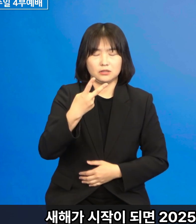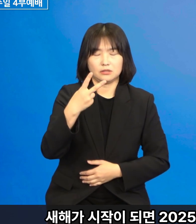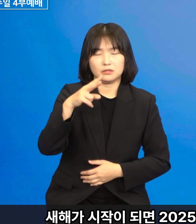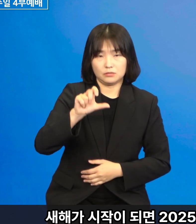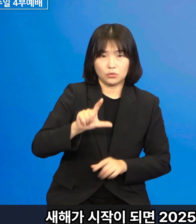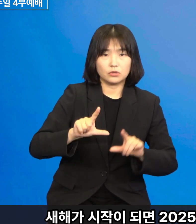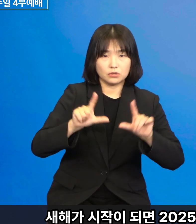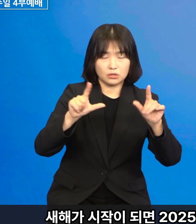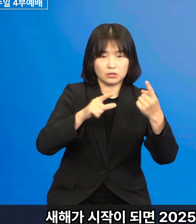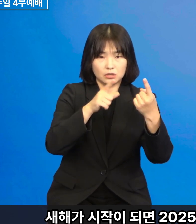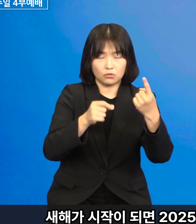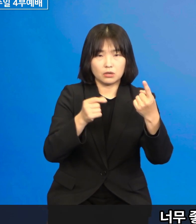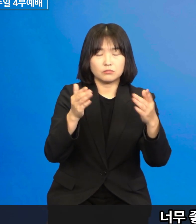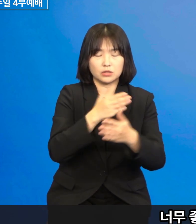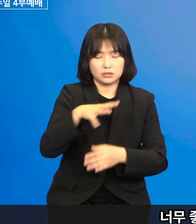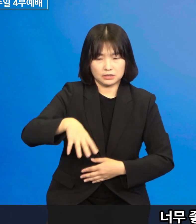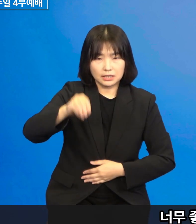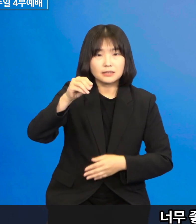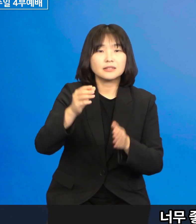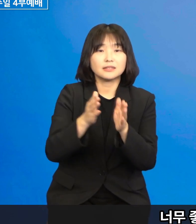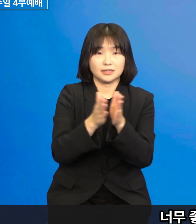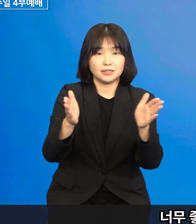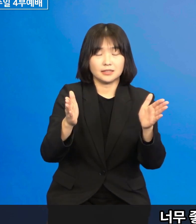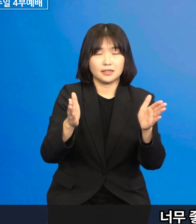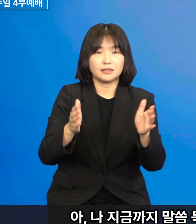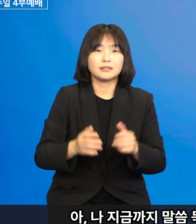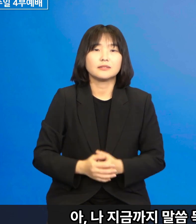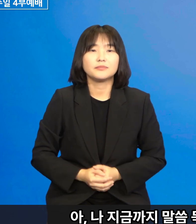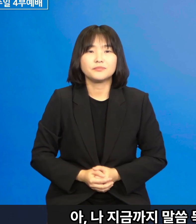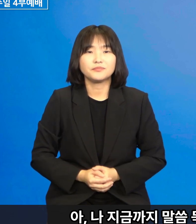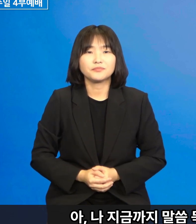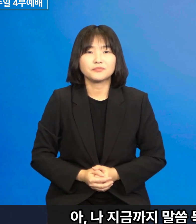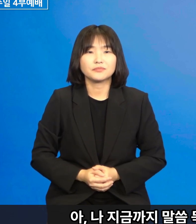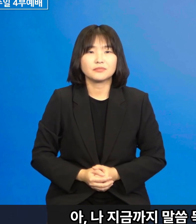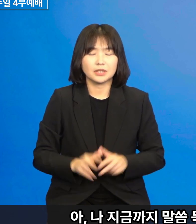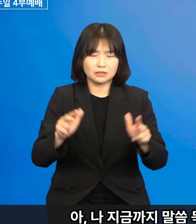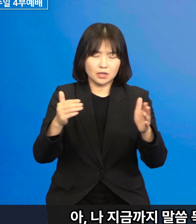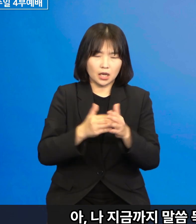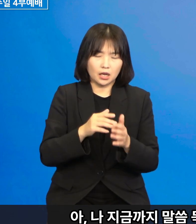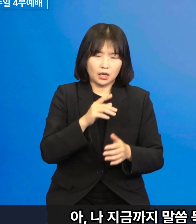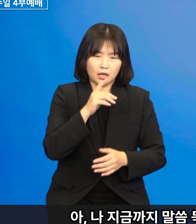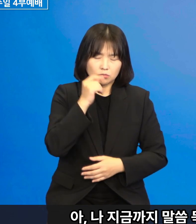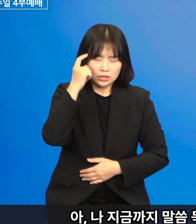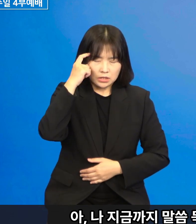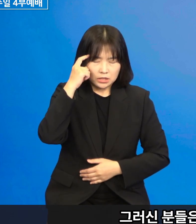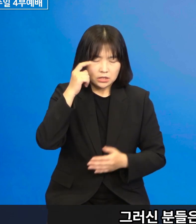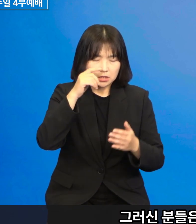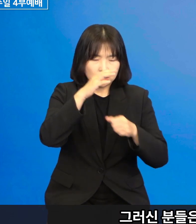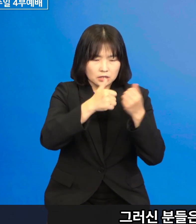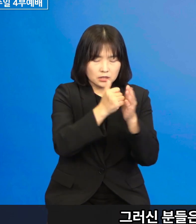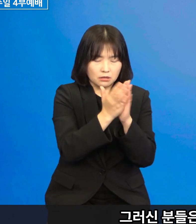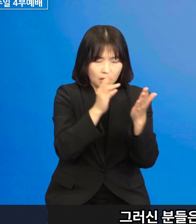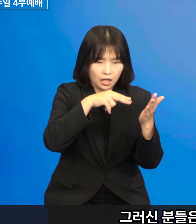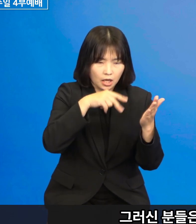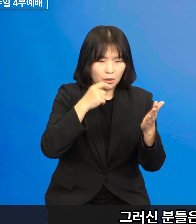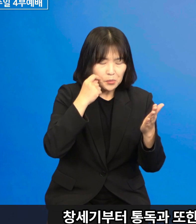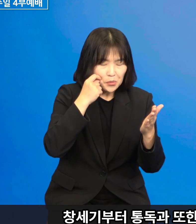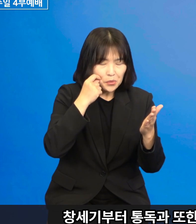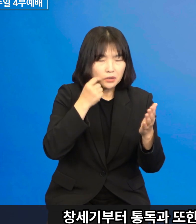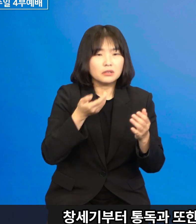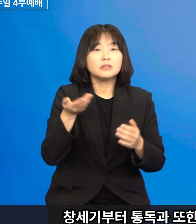2025년 1월부터 창세기가 시작이 돼요. 너무 좋은 시작이죠. 나 지금까지 말씀 묵상 못했고 나 통독 못하는데, 그러신 분들은 절호의